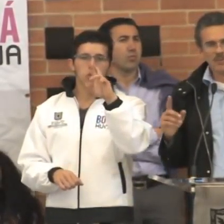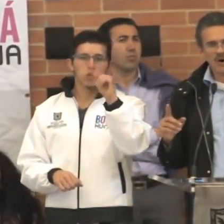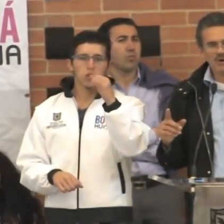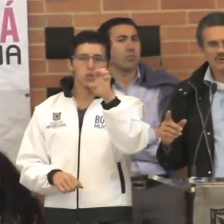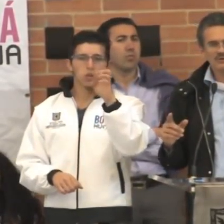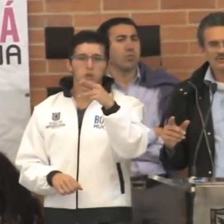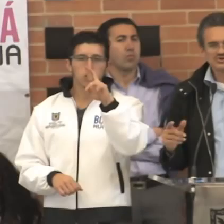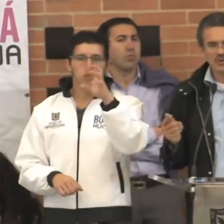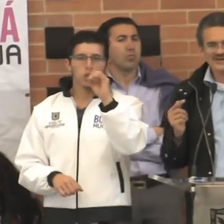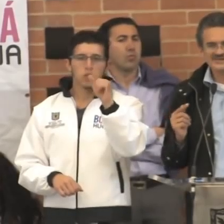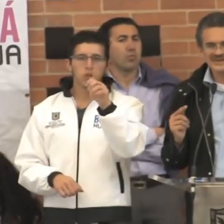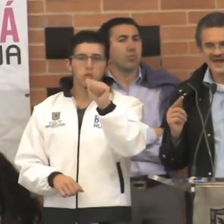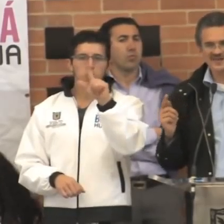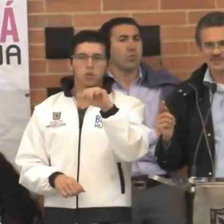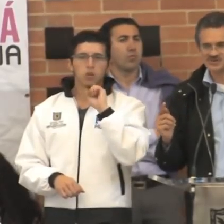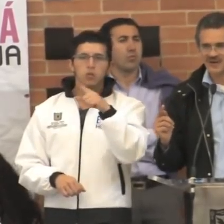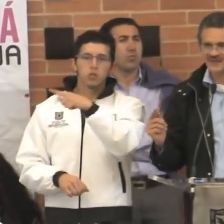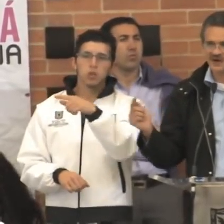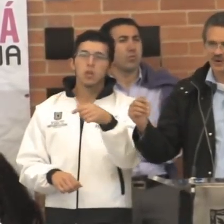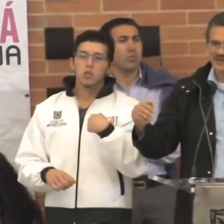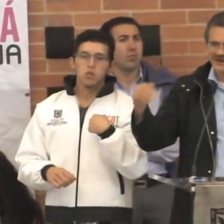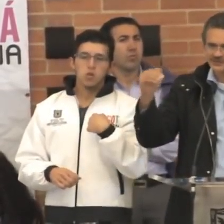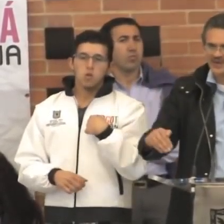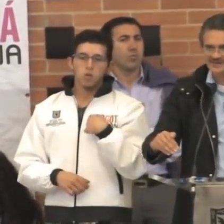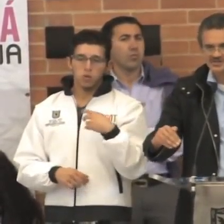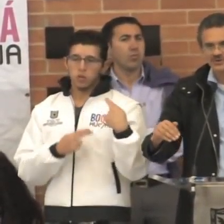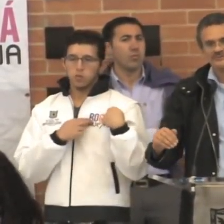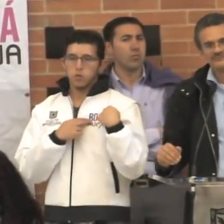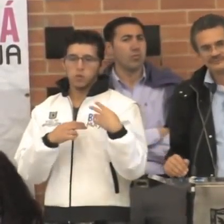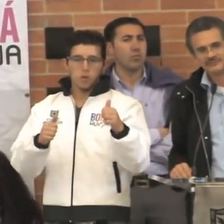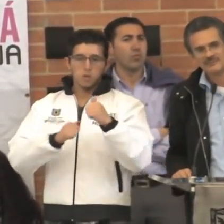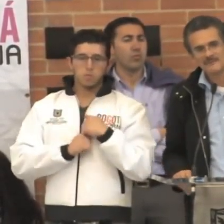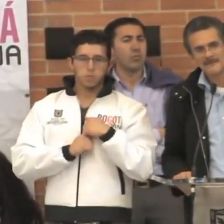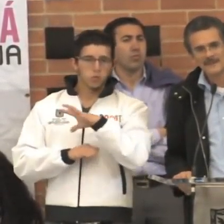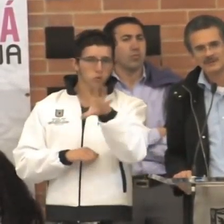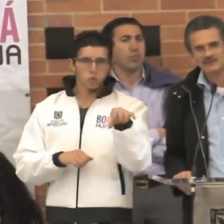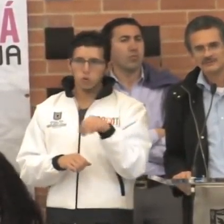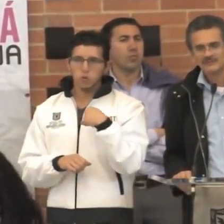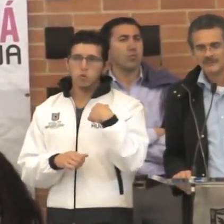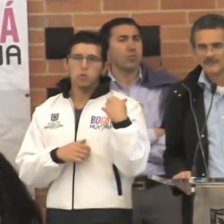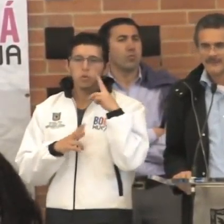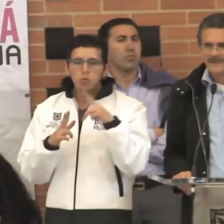quien tomó sobre sí la responsabilidad de coordinar toda esta acción.